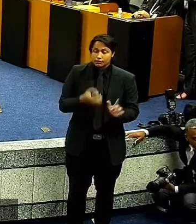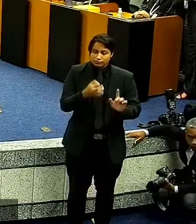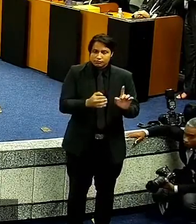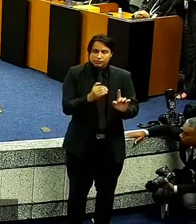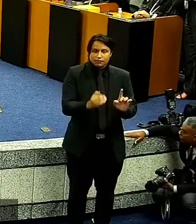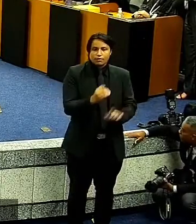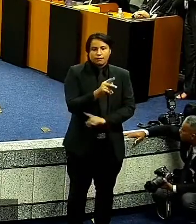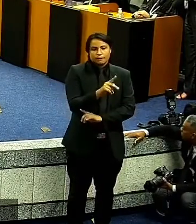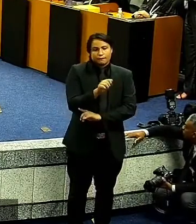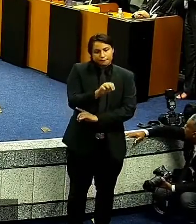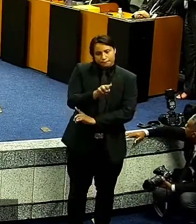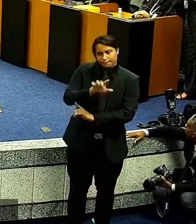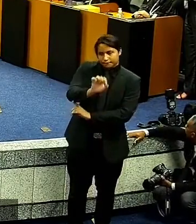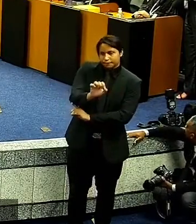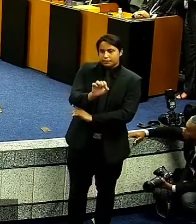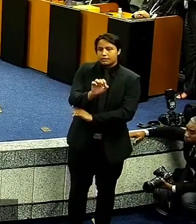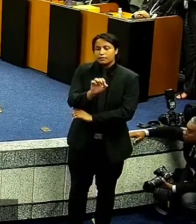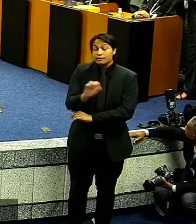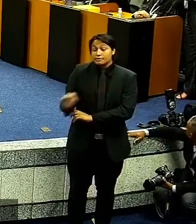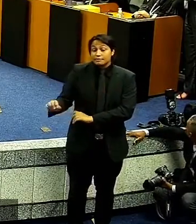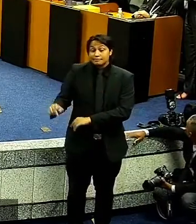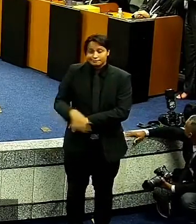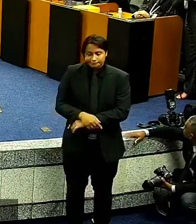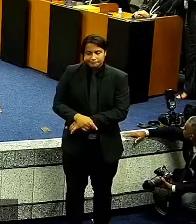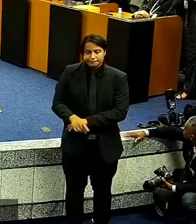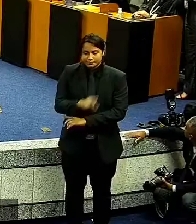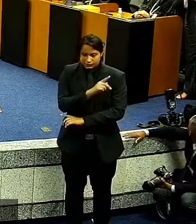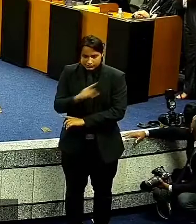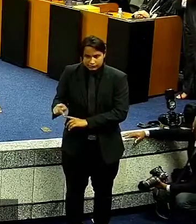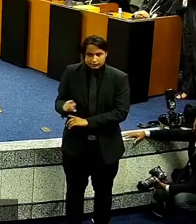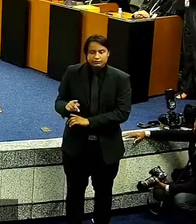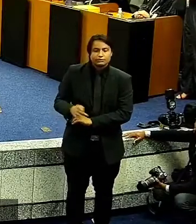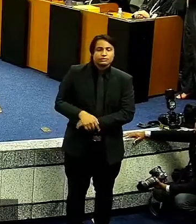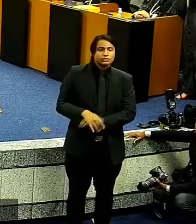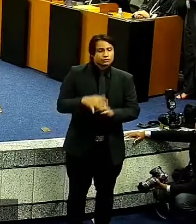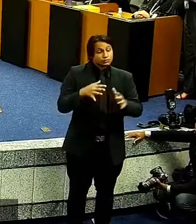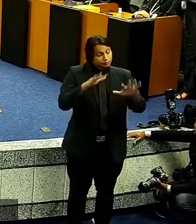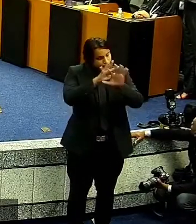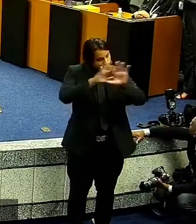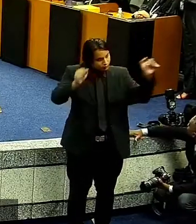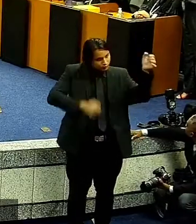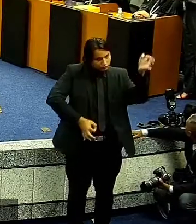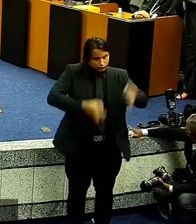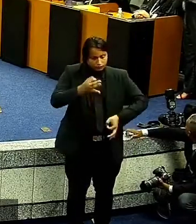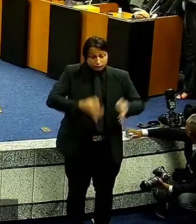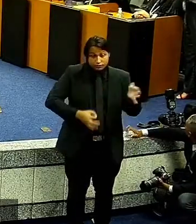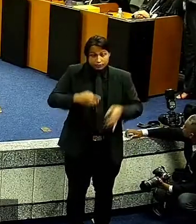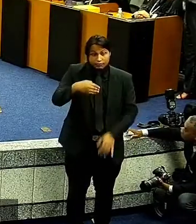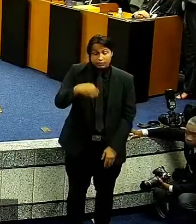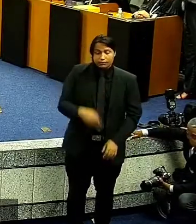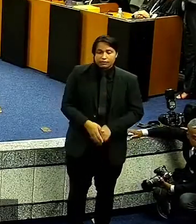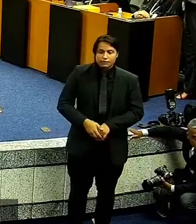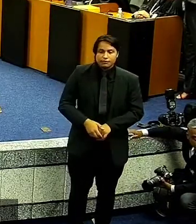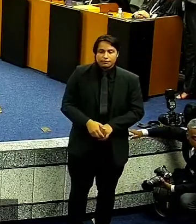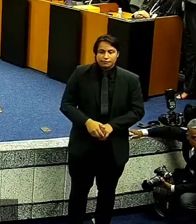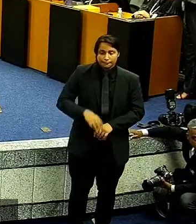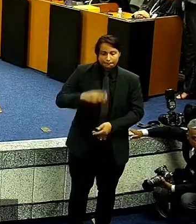Paulo V presidente do Tribunal de Justiça do Maranhão Dr Eduardo Nicolau